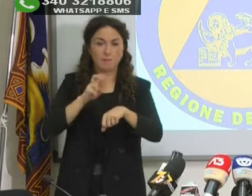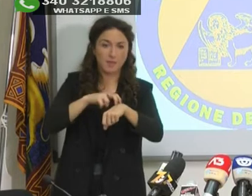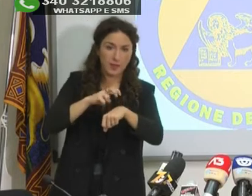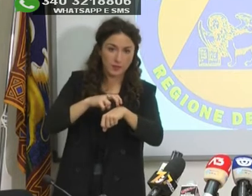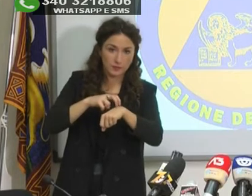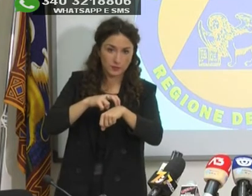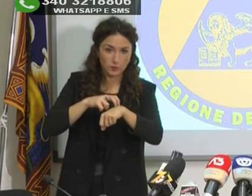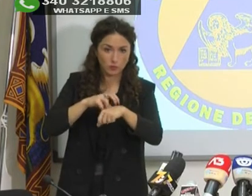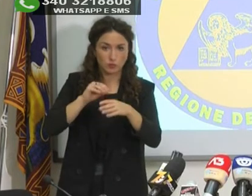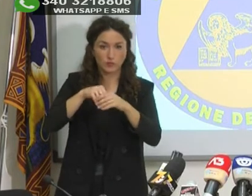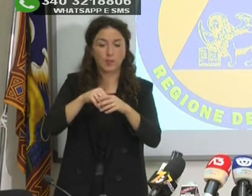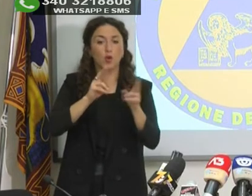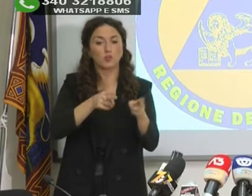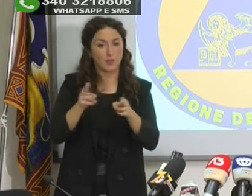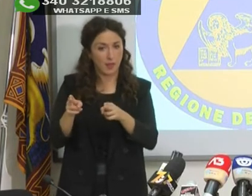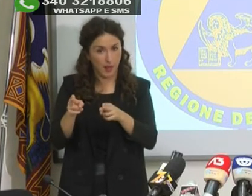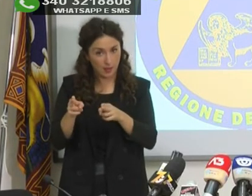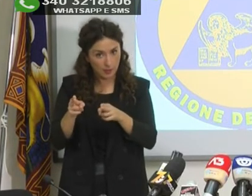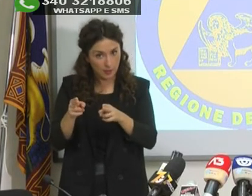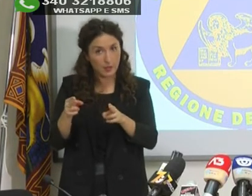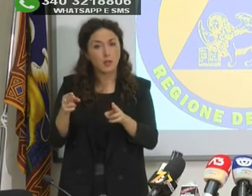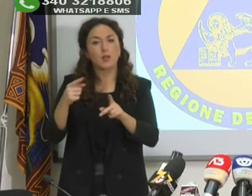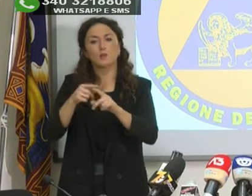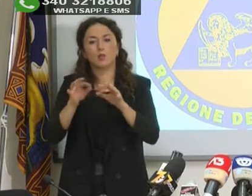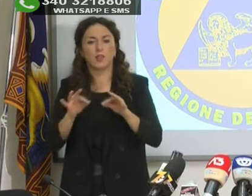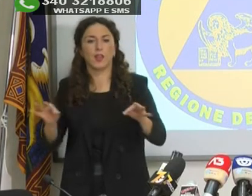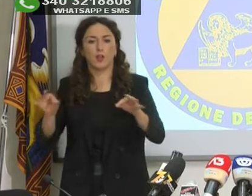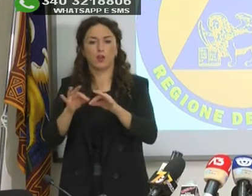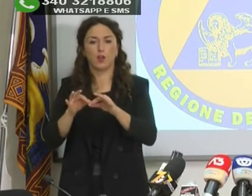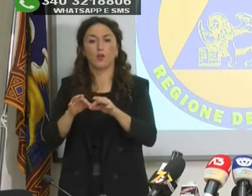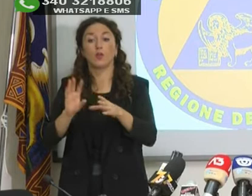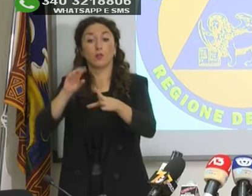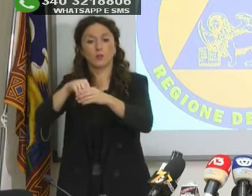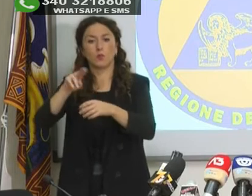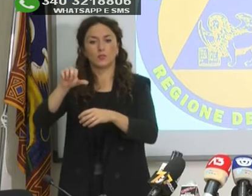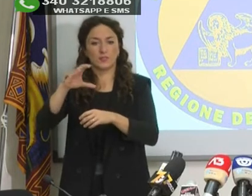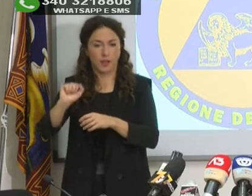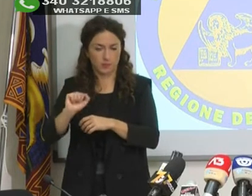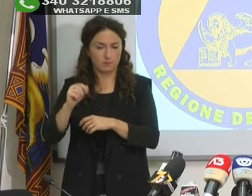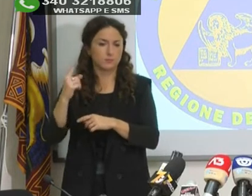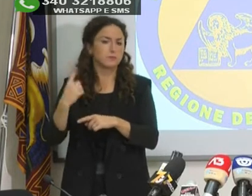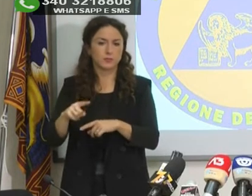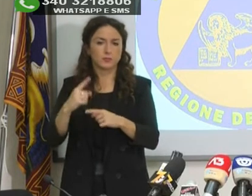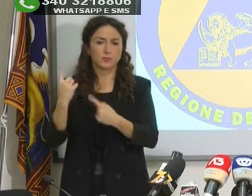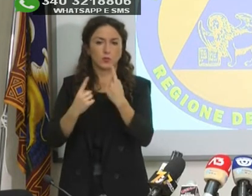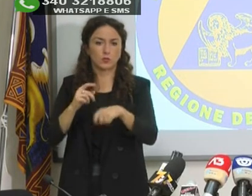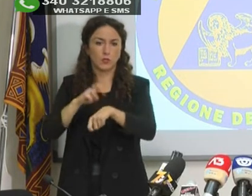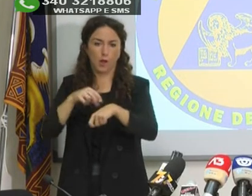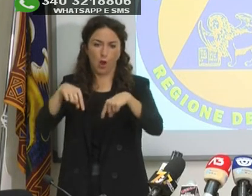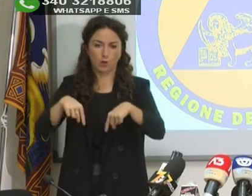medici all'interno degli ospedali e anche del territorio, comprese le USCA. Questa è la situazione dei medici